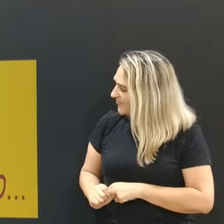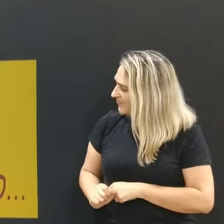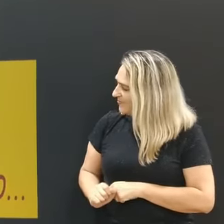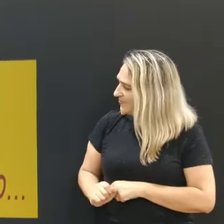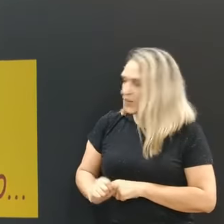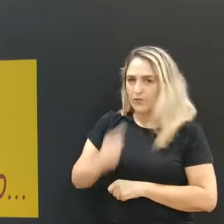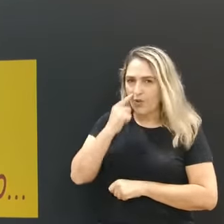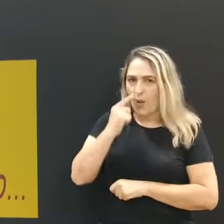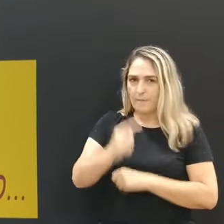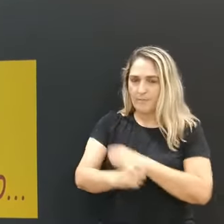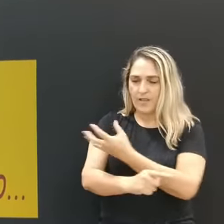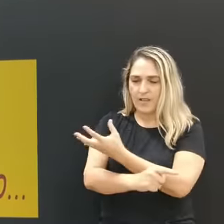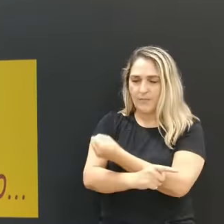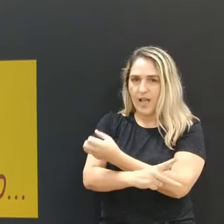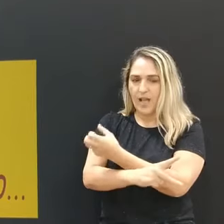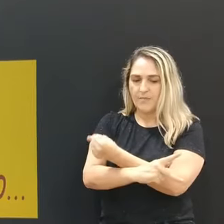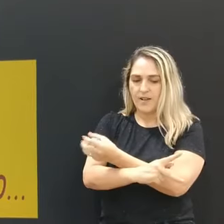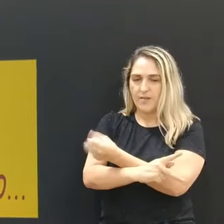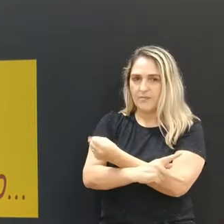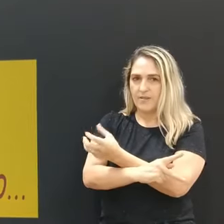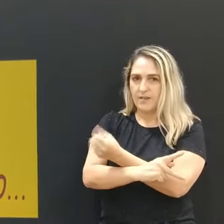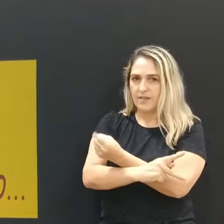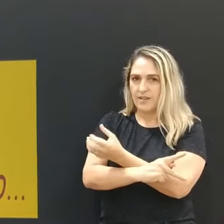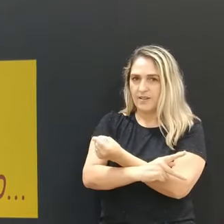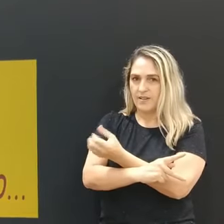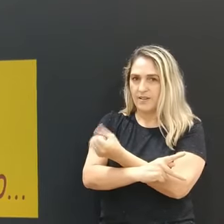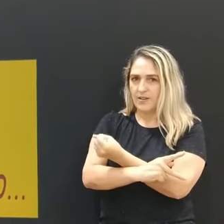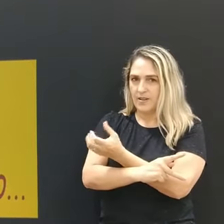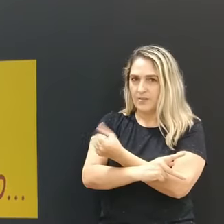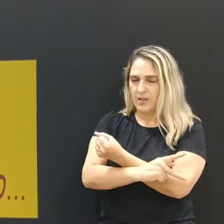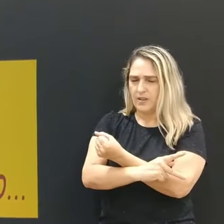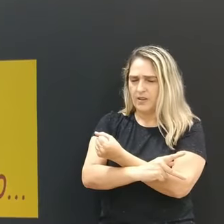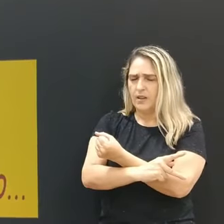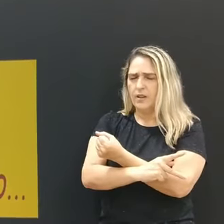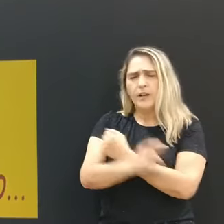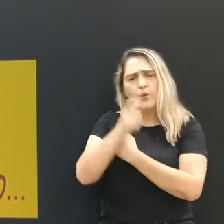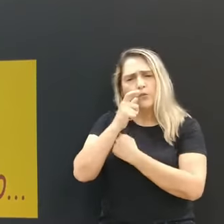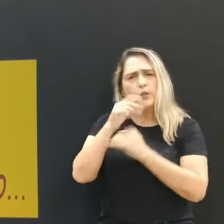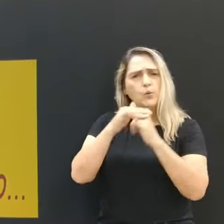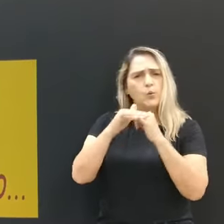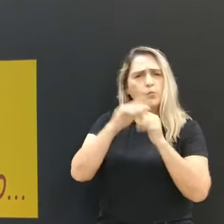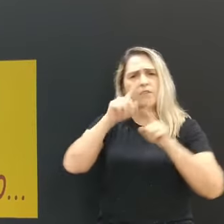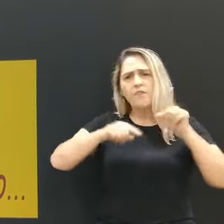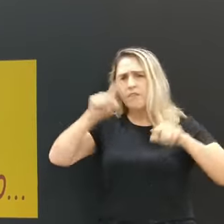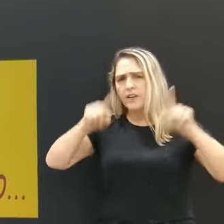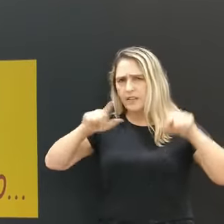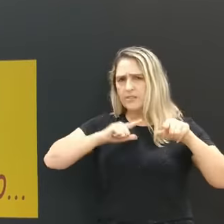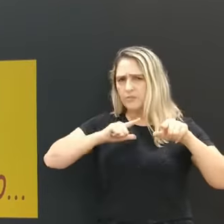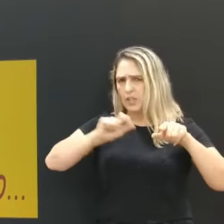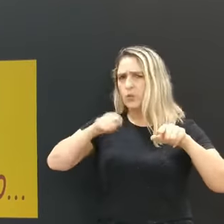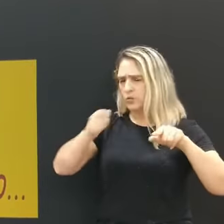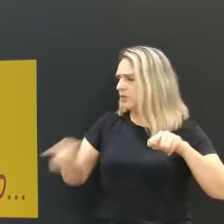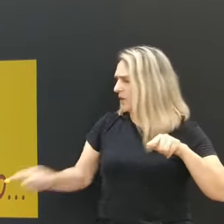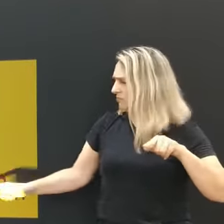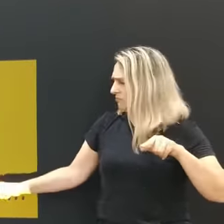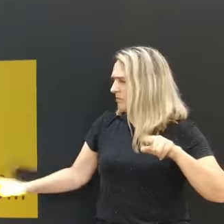Publicano. Olha só, esse é o sinal de publicano. Amém? Então, eu fiz uma pesquisa, olhei